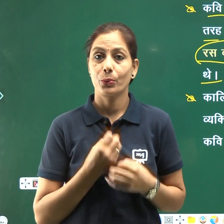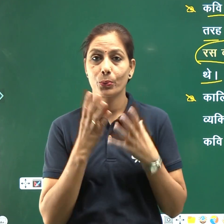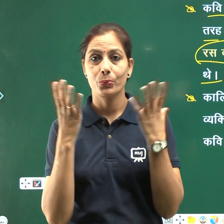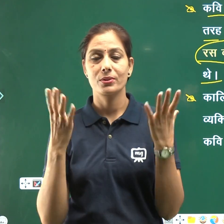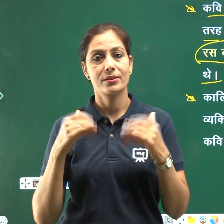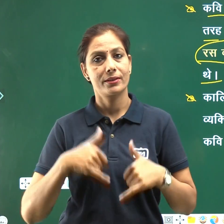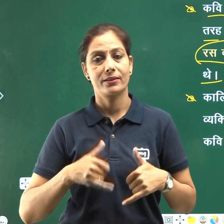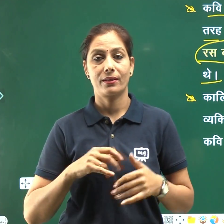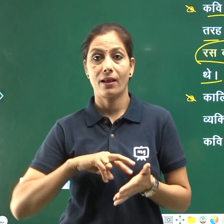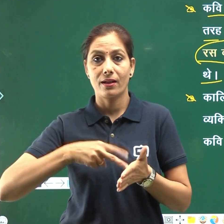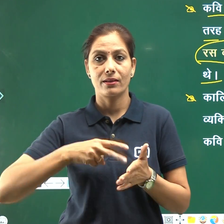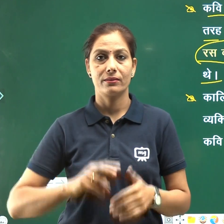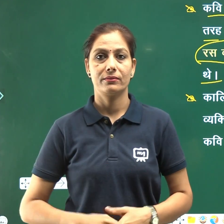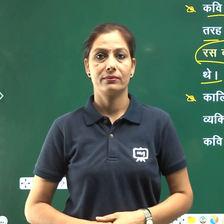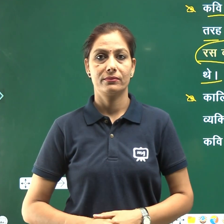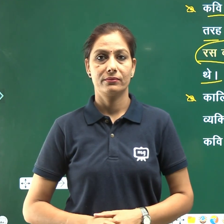अर्थात